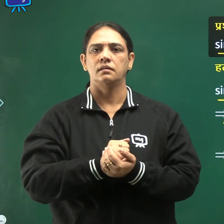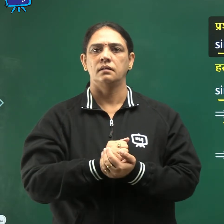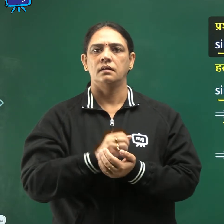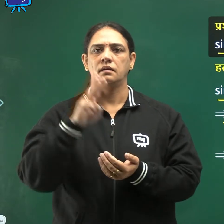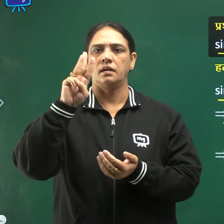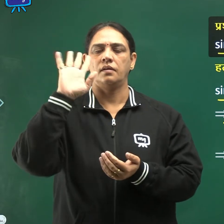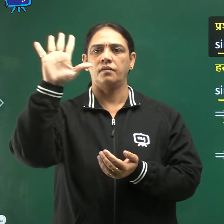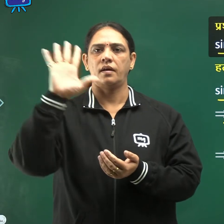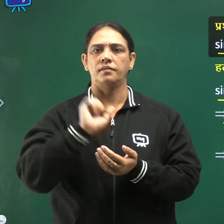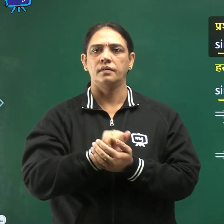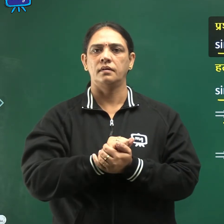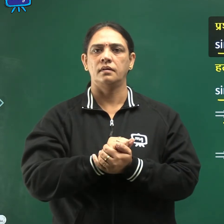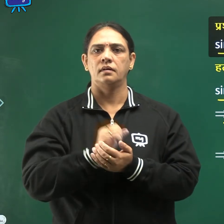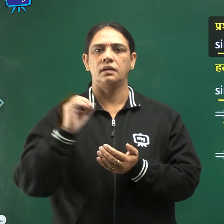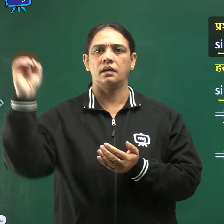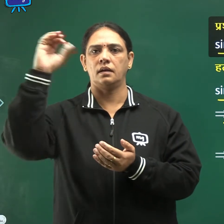35 डिग्री